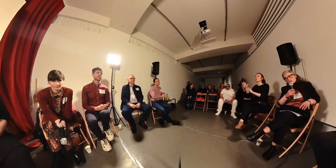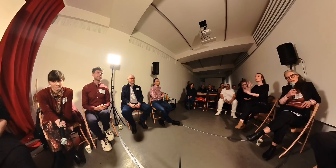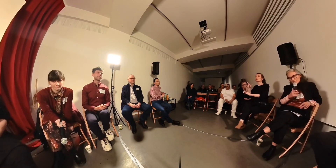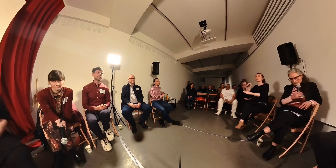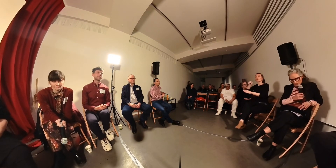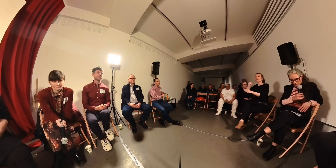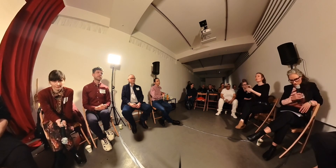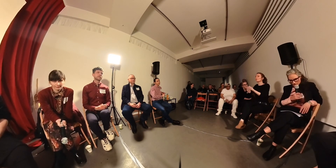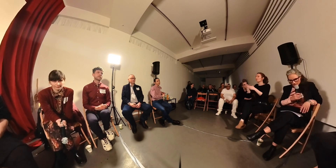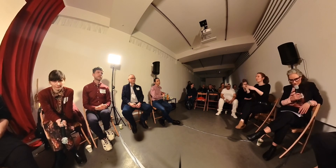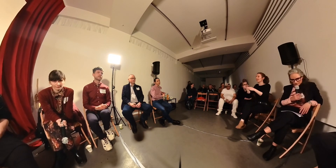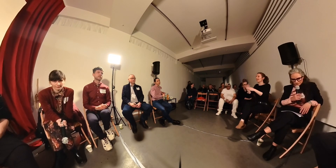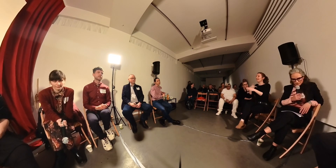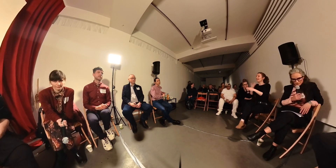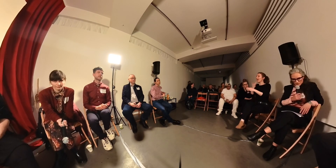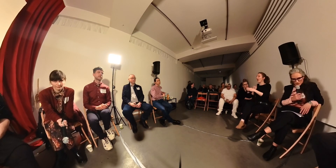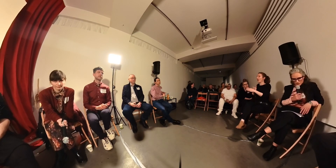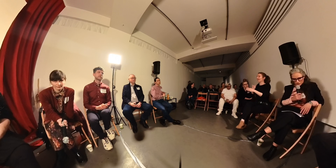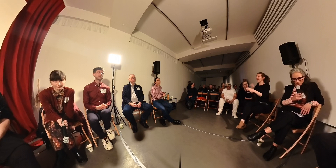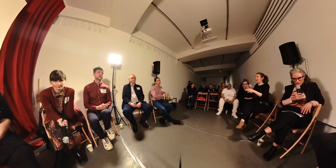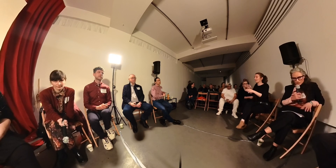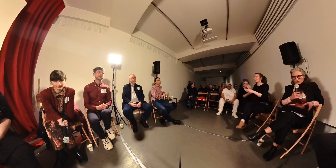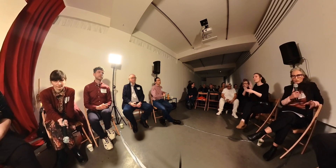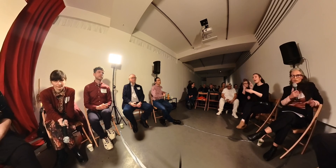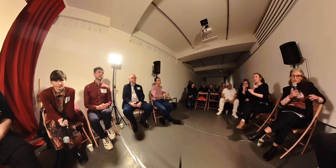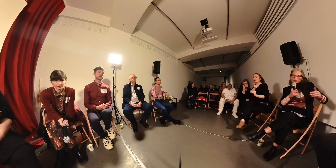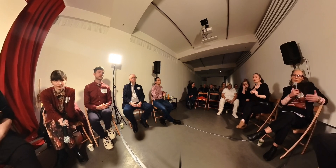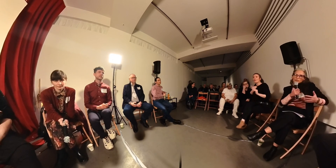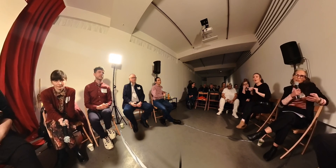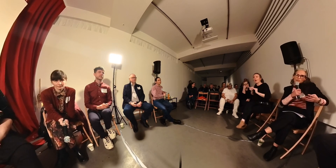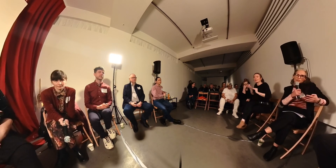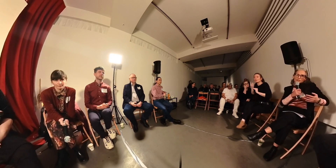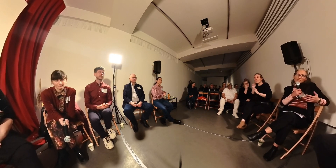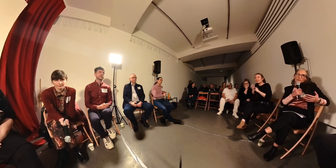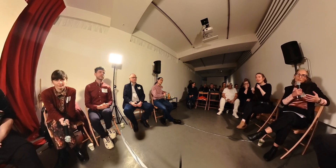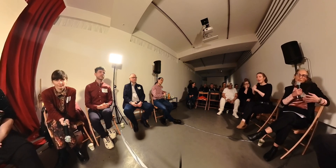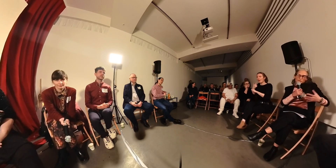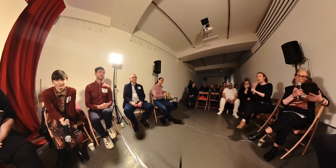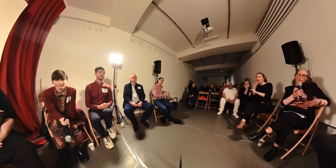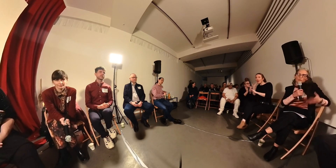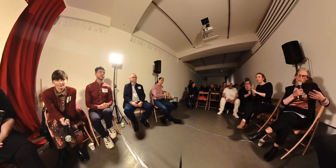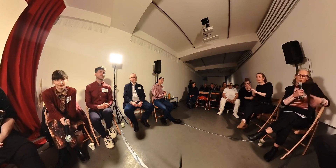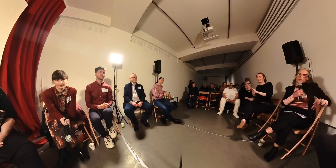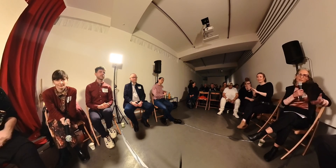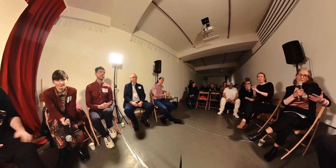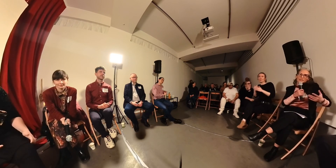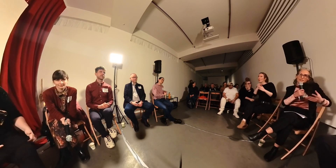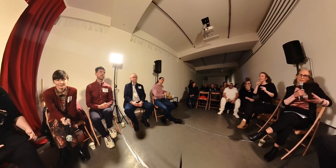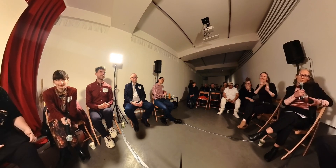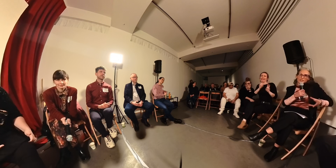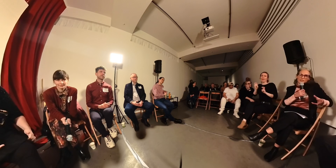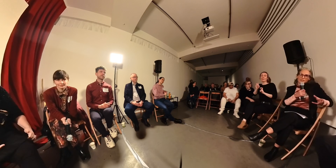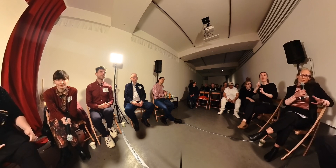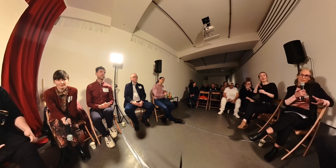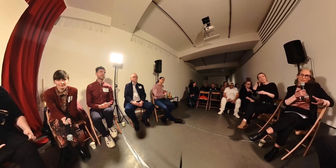a tak, takže tohle téma tam rozvíjela. Takže vlastně jako to už bylo jako, bylo tam samozřejmě spoustu témat, ale